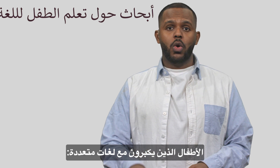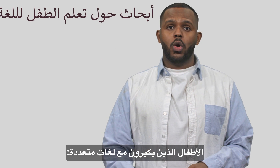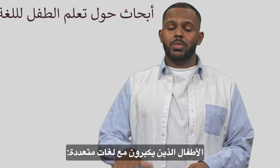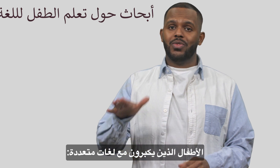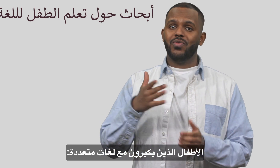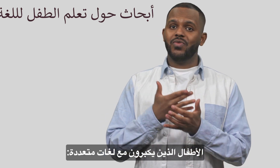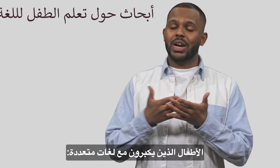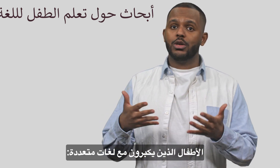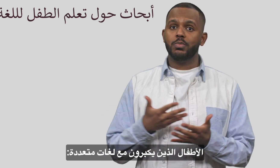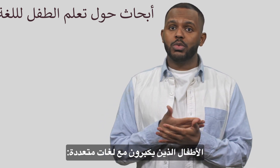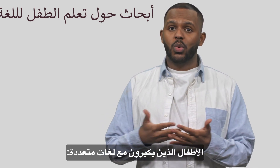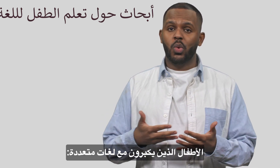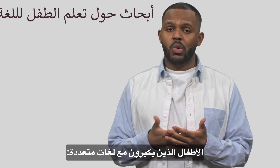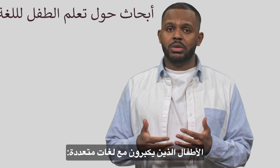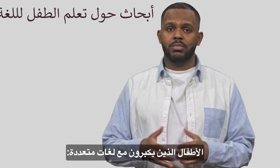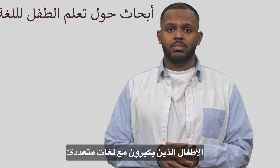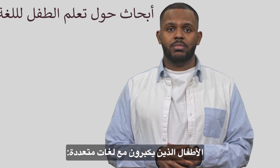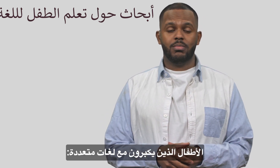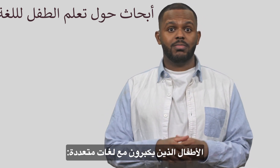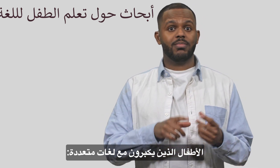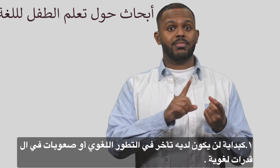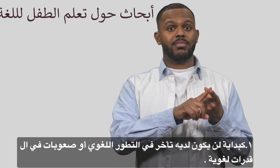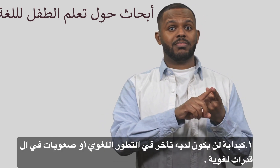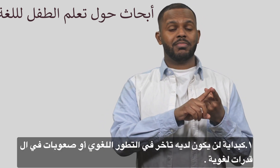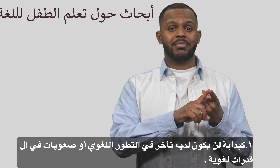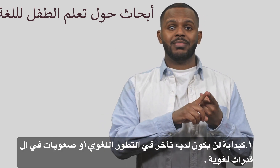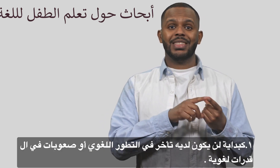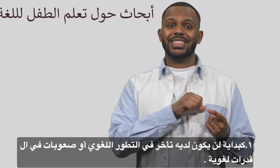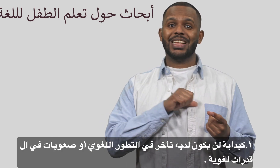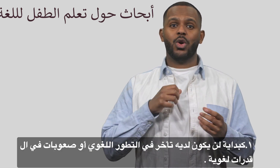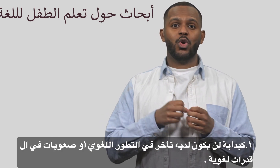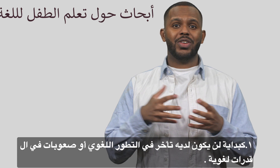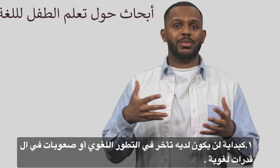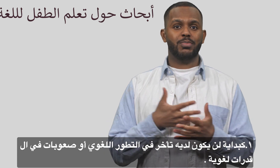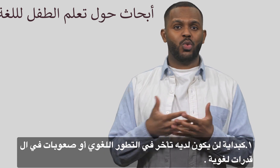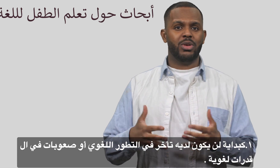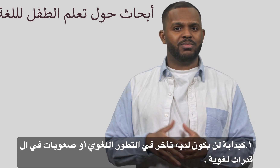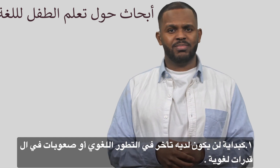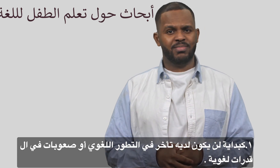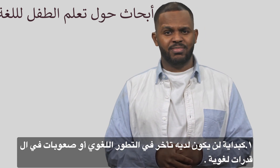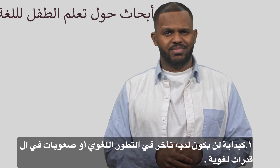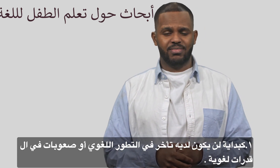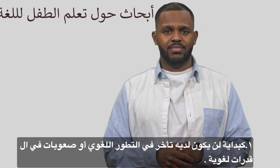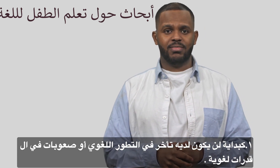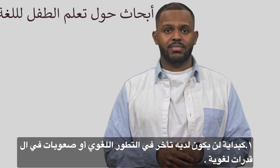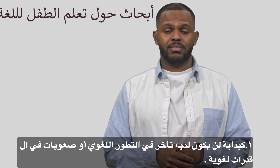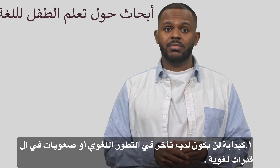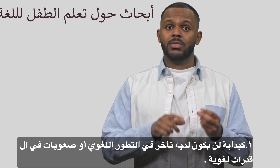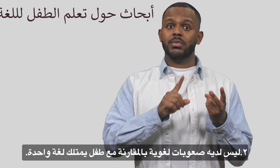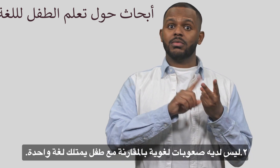الأطفال الذين يكبرون في لغات متعددة كبداية لن يكون لديهم تأخر في التطور اللغوي أو صعوبات في قدرات